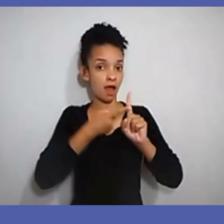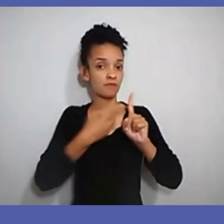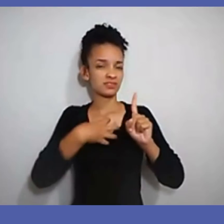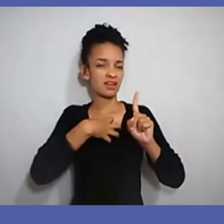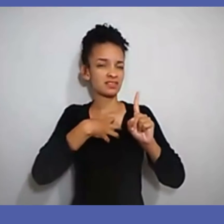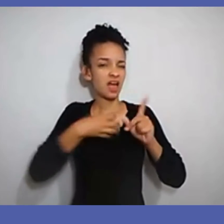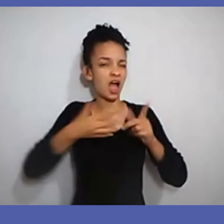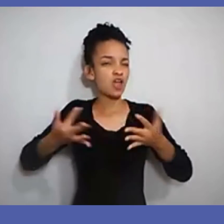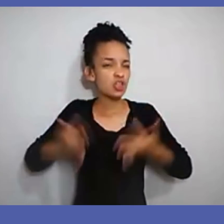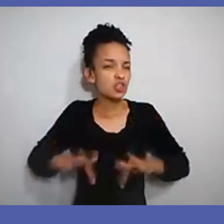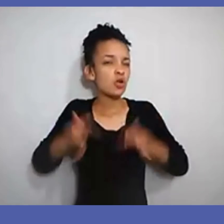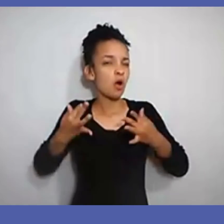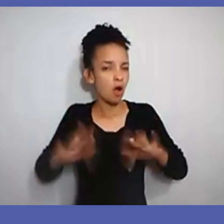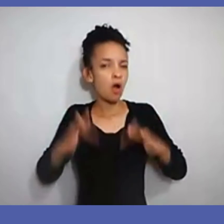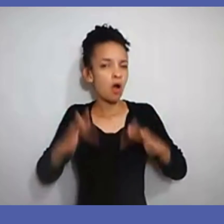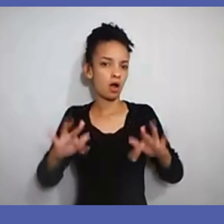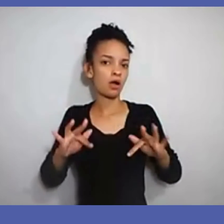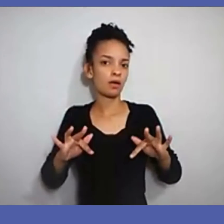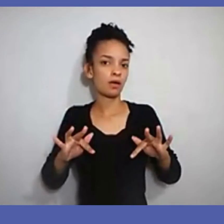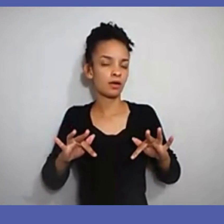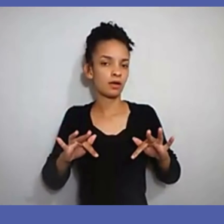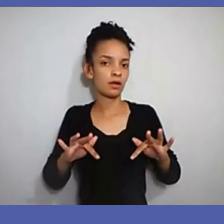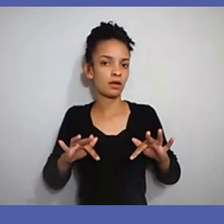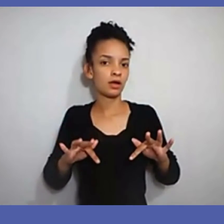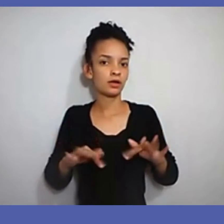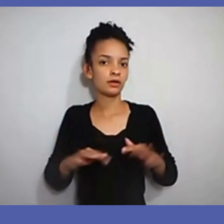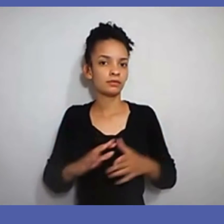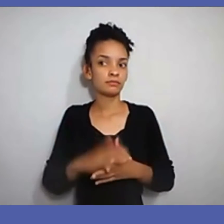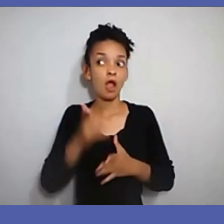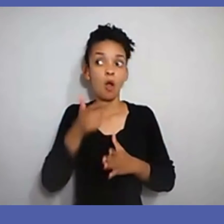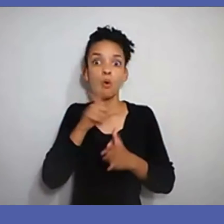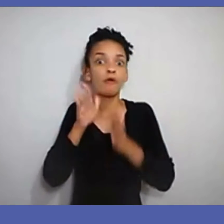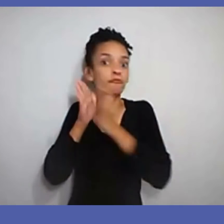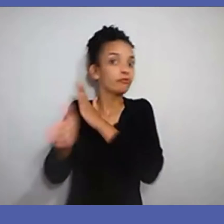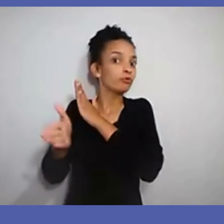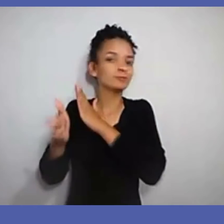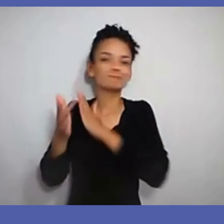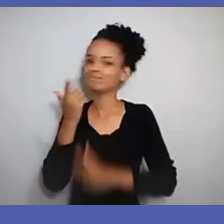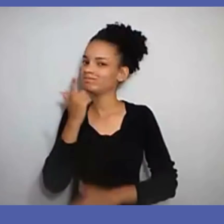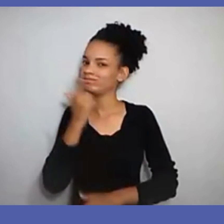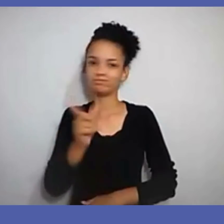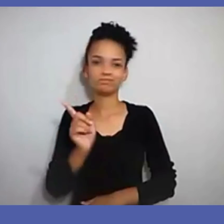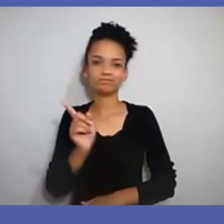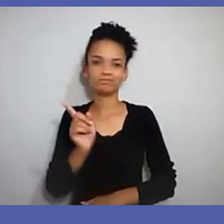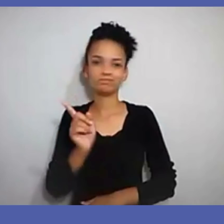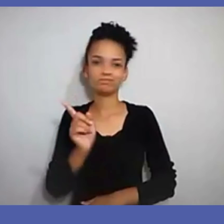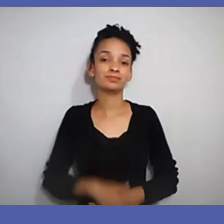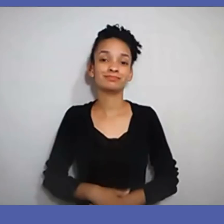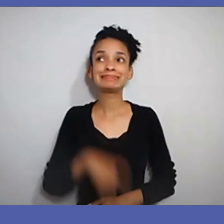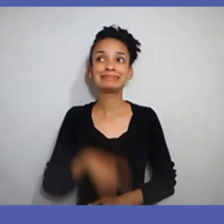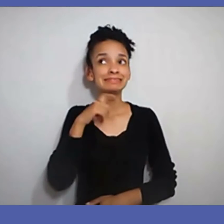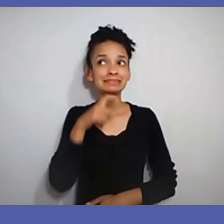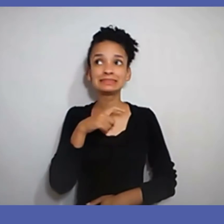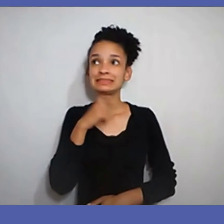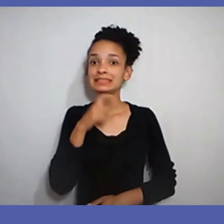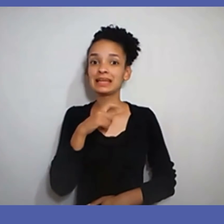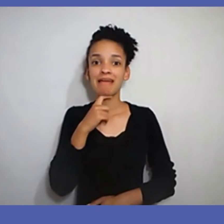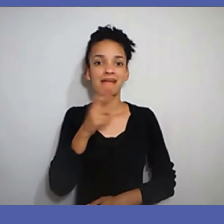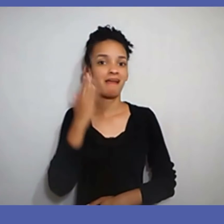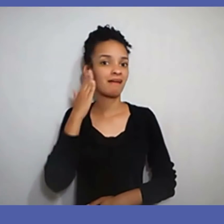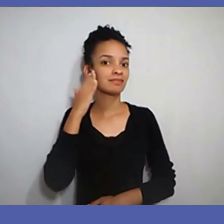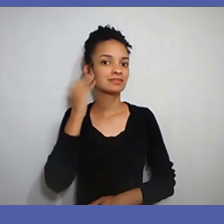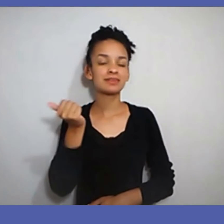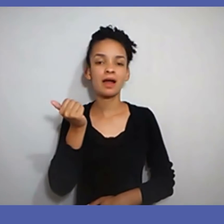modo escaparão, E ninguém saberá de